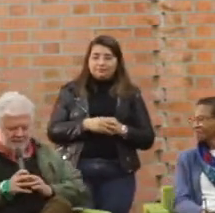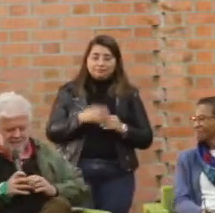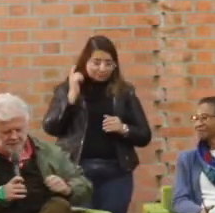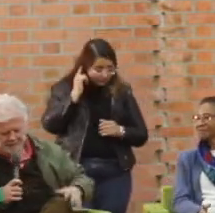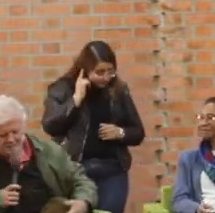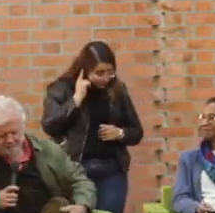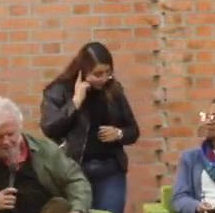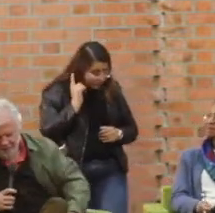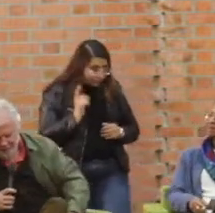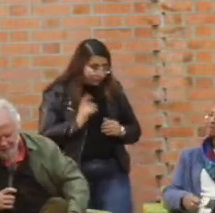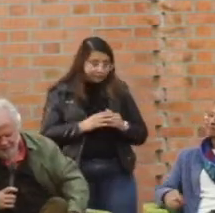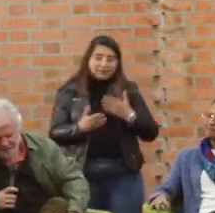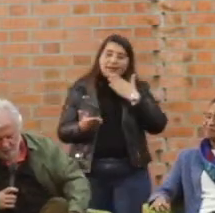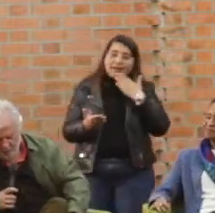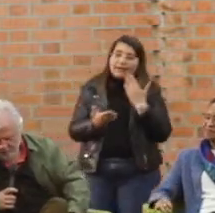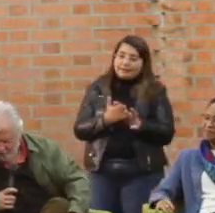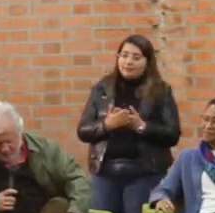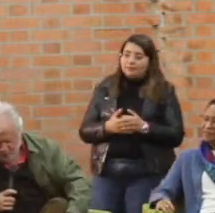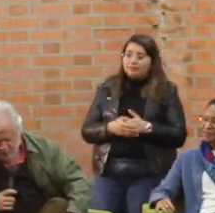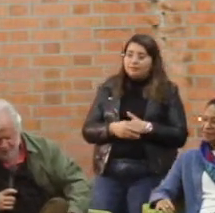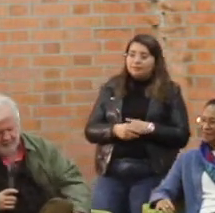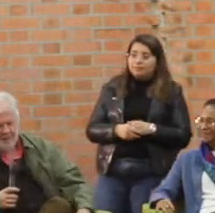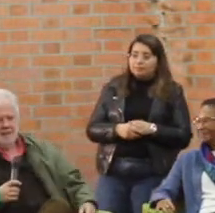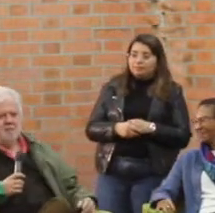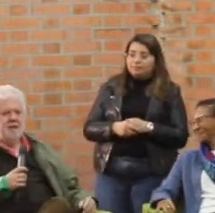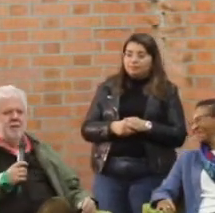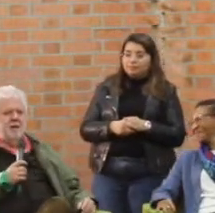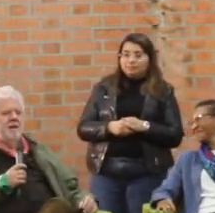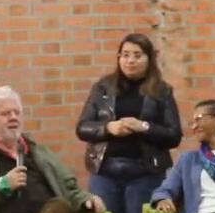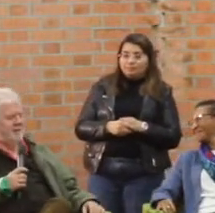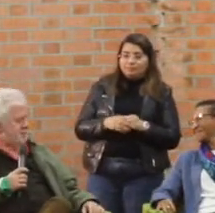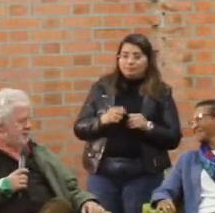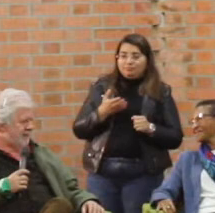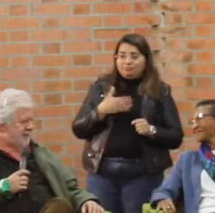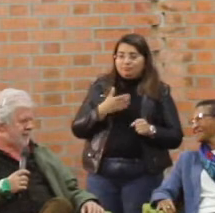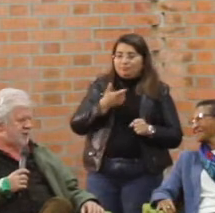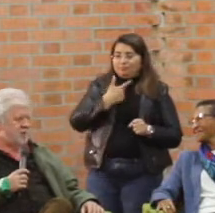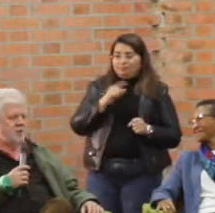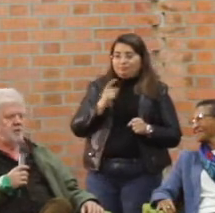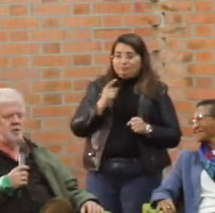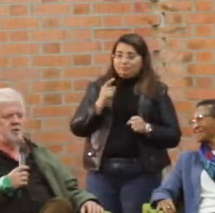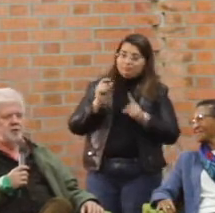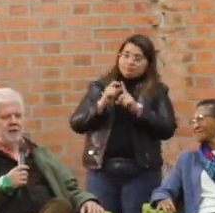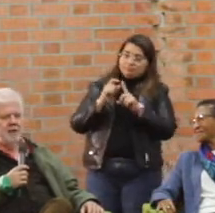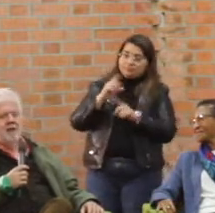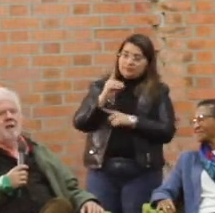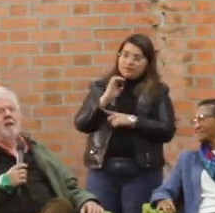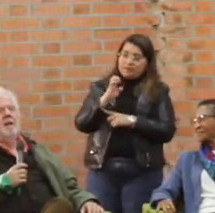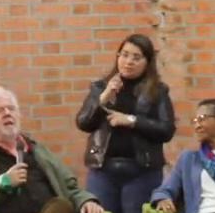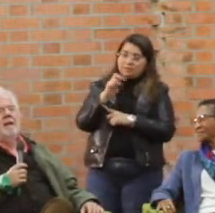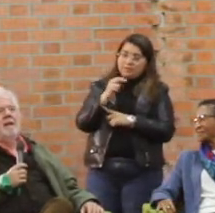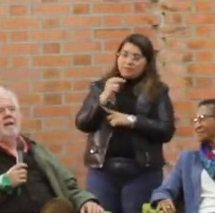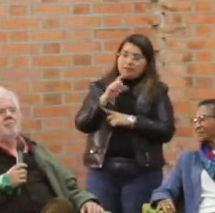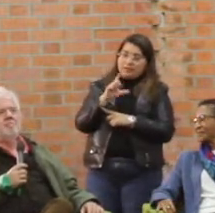Gracias Mara No a mí no me disgusta la palabra despenalización social